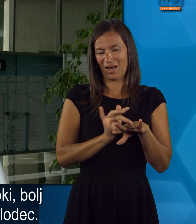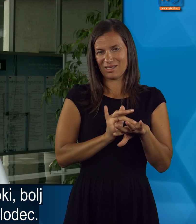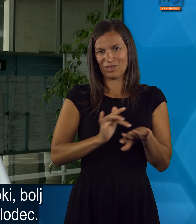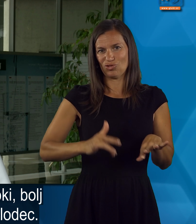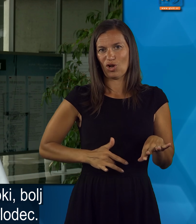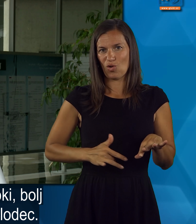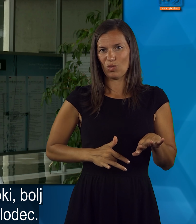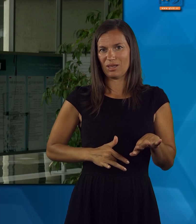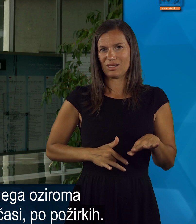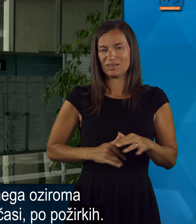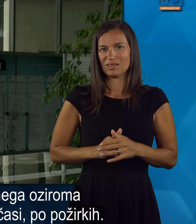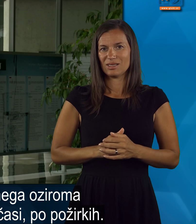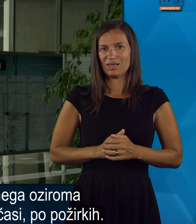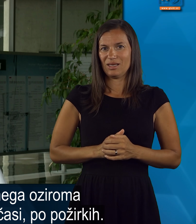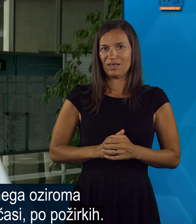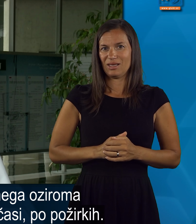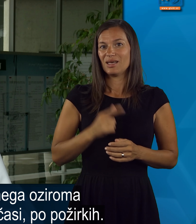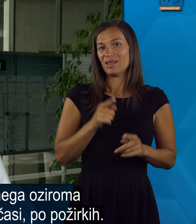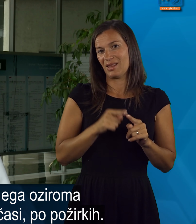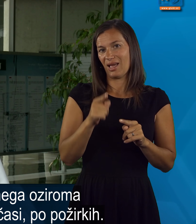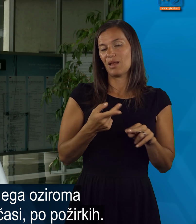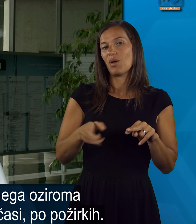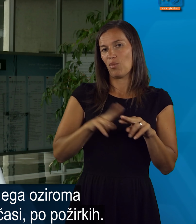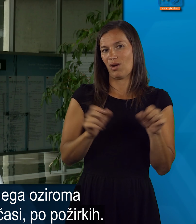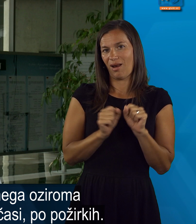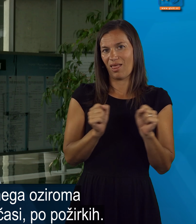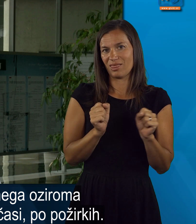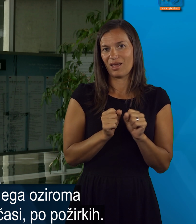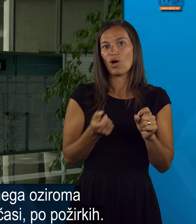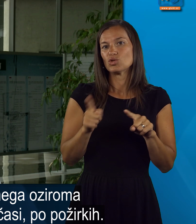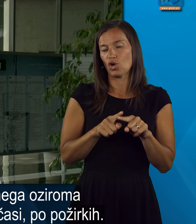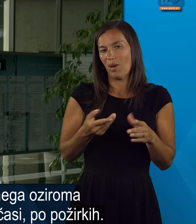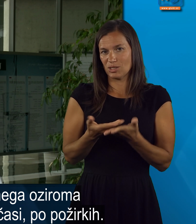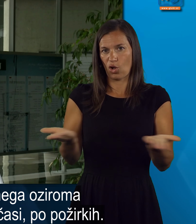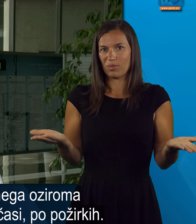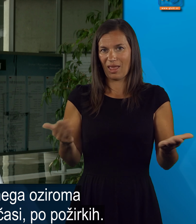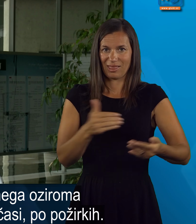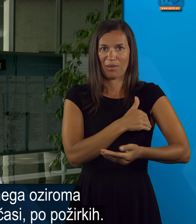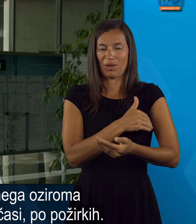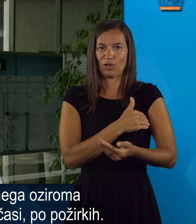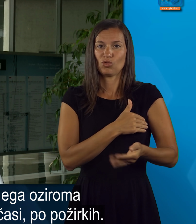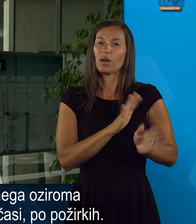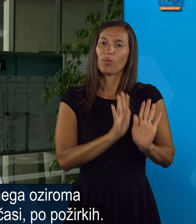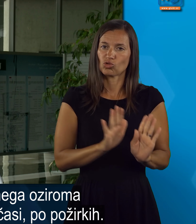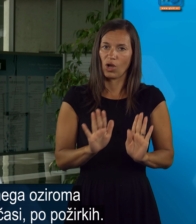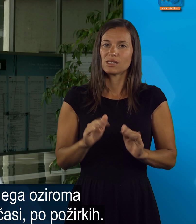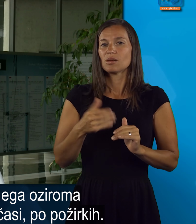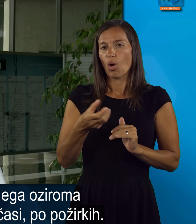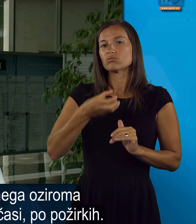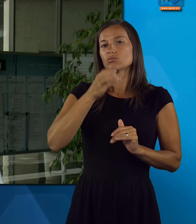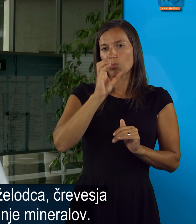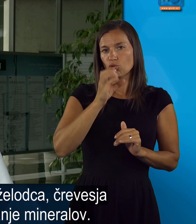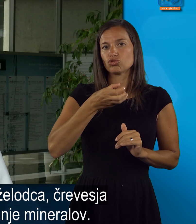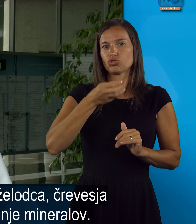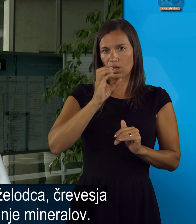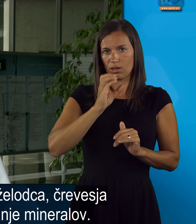želodec in takrat pa bolj hladnega oziroma sobne temperature, počasi po požirkih. Ta